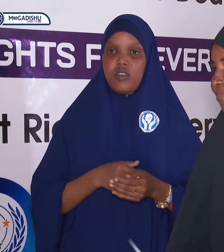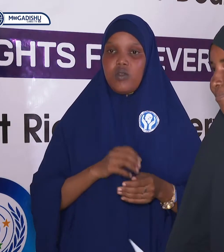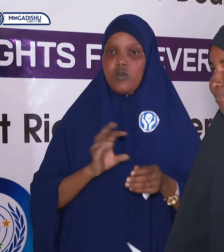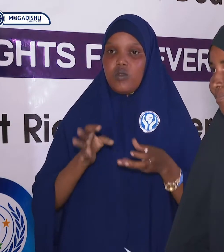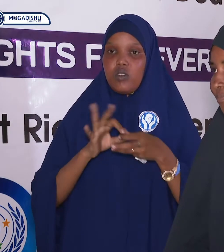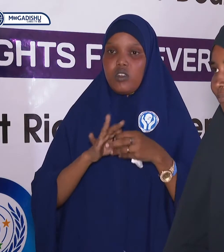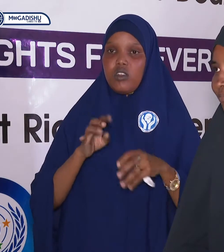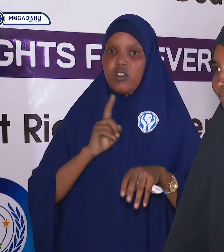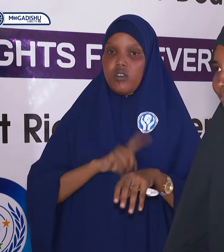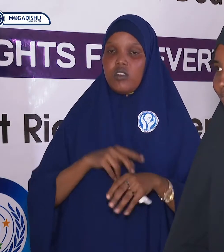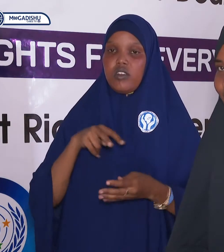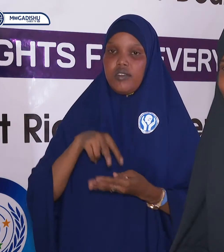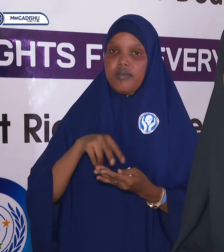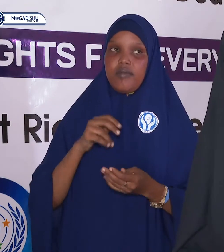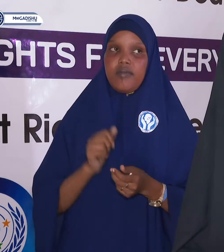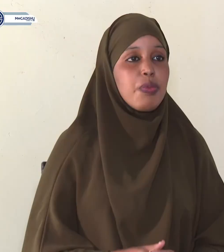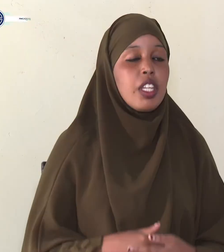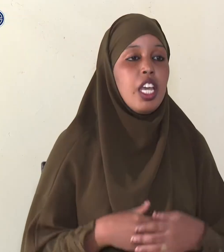yahay